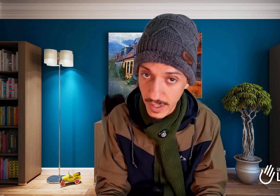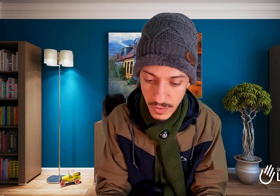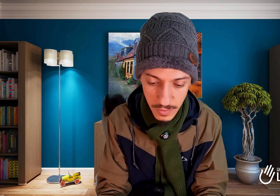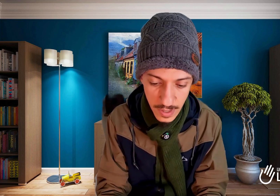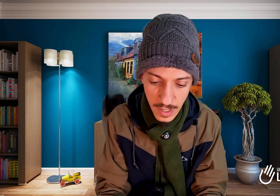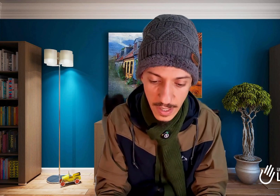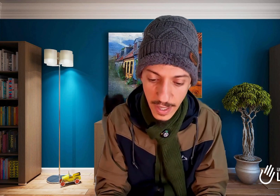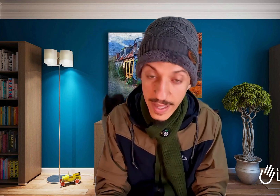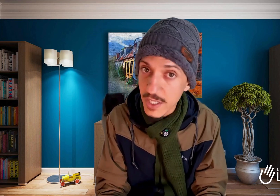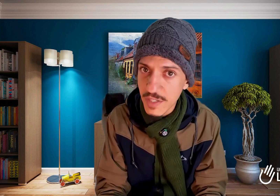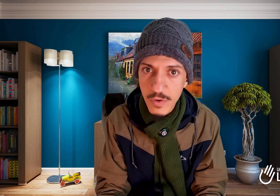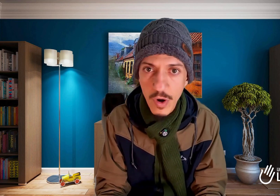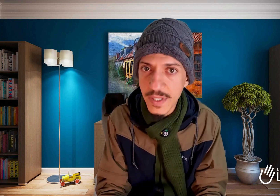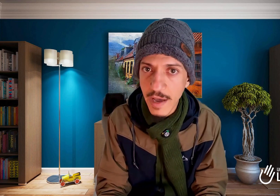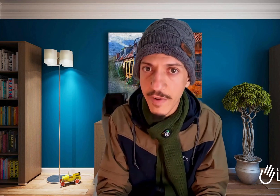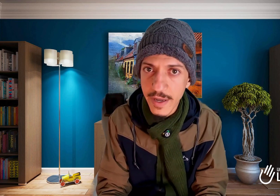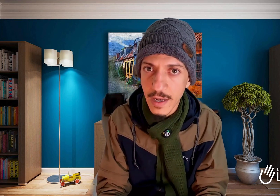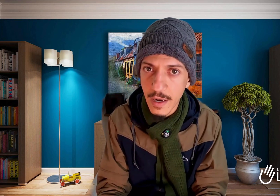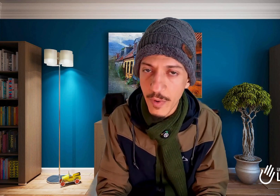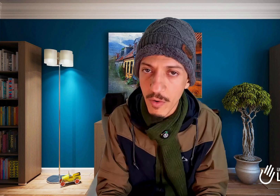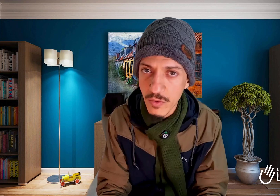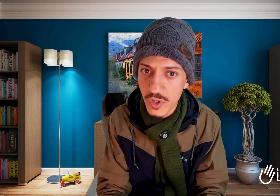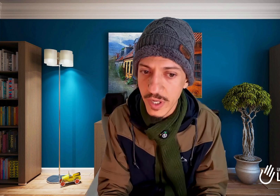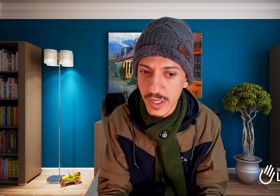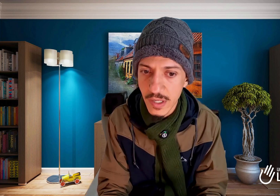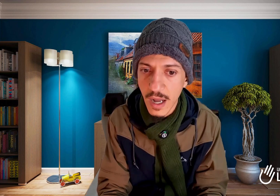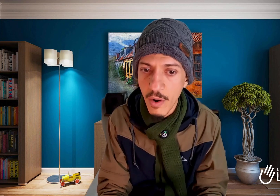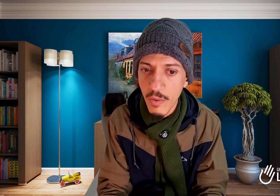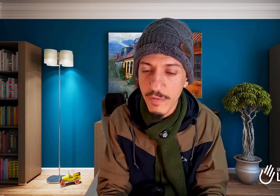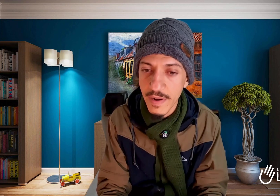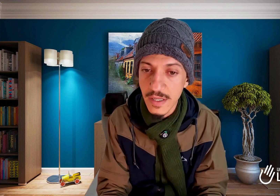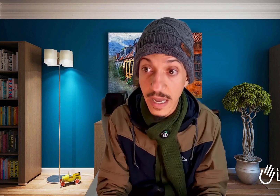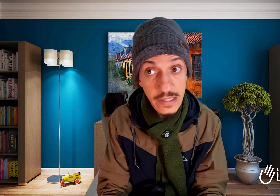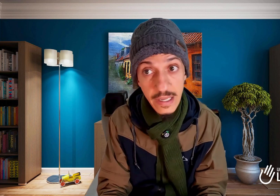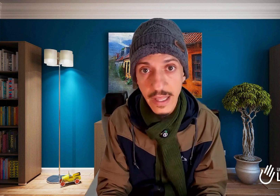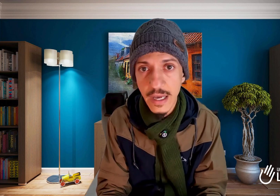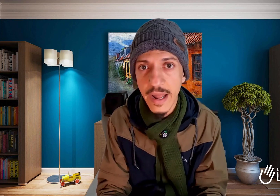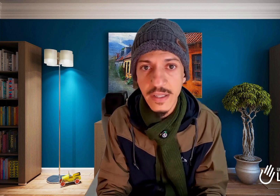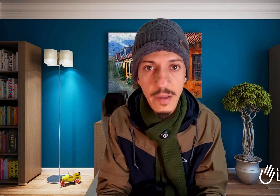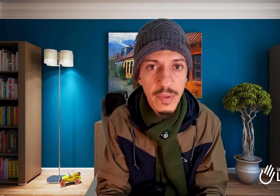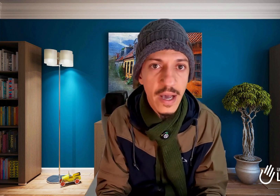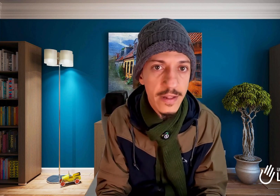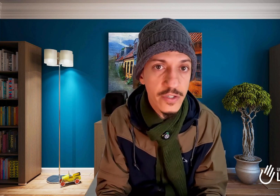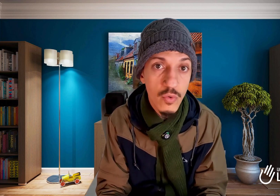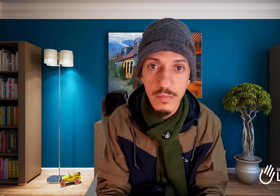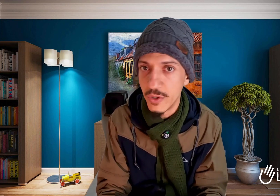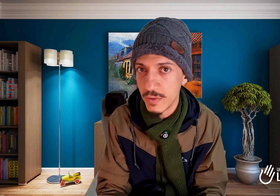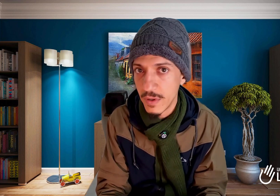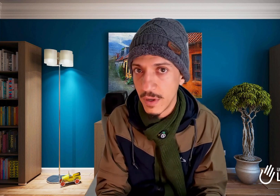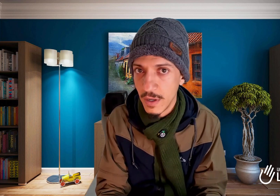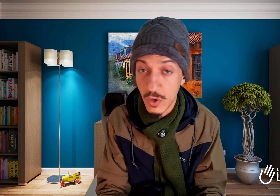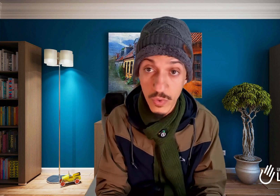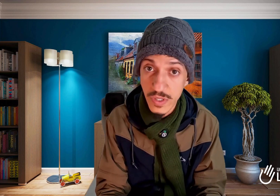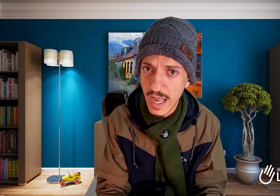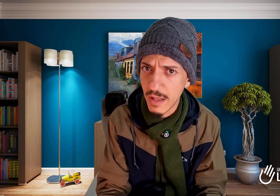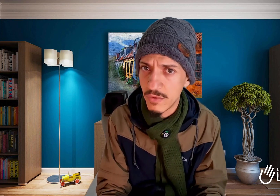surda. E a gente ficou observando aquilo ali por alguns dias e tal, e eu falei assim, isso aí tem cara de ser picada de algum bicho, de algum inseto, de alguma